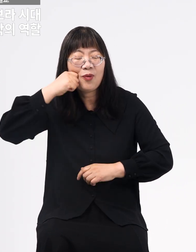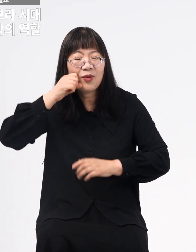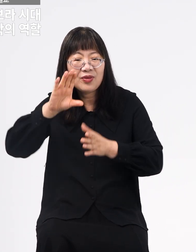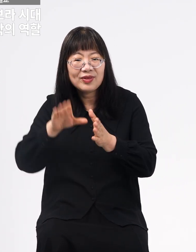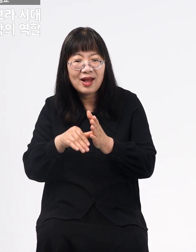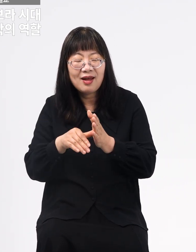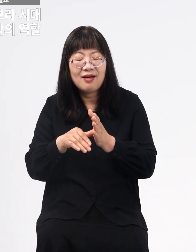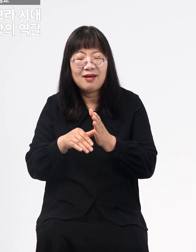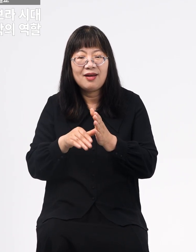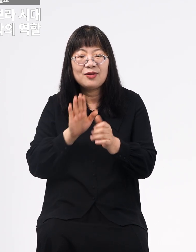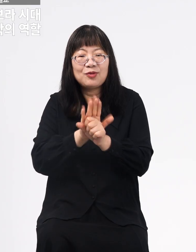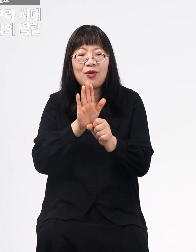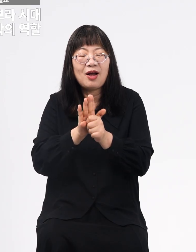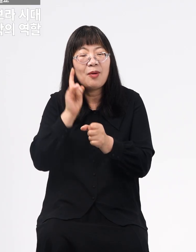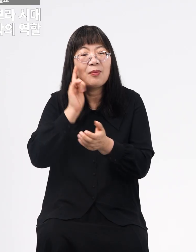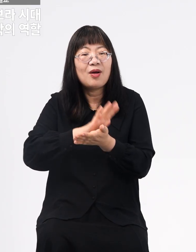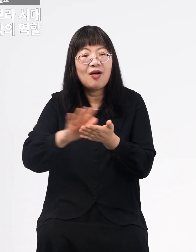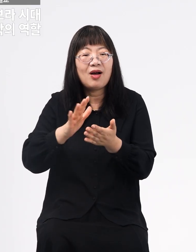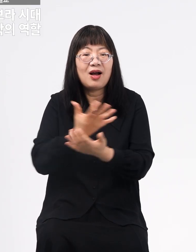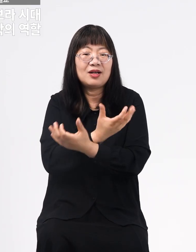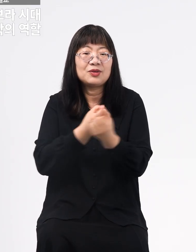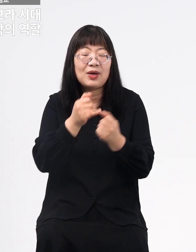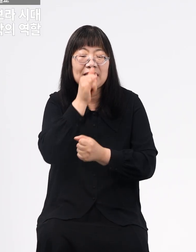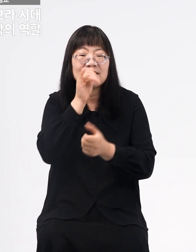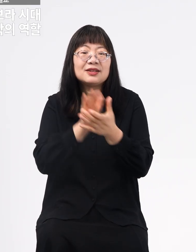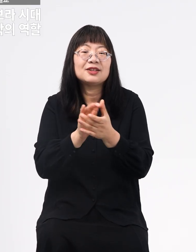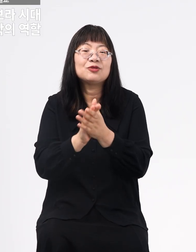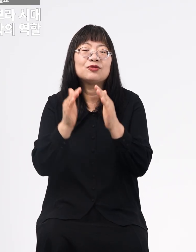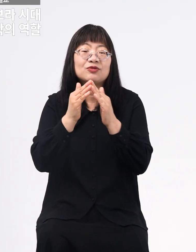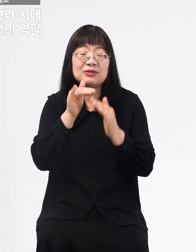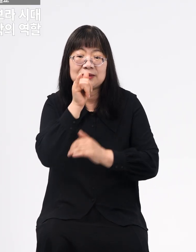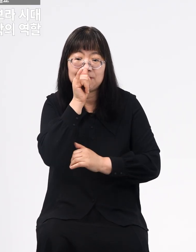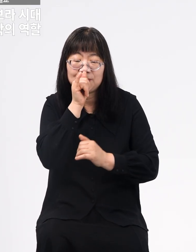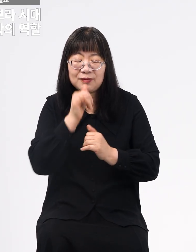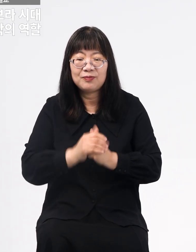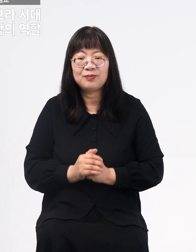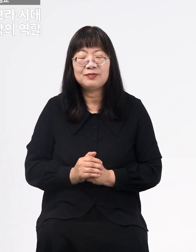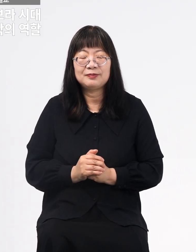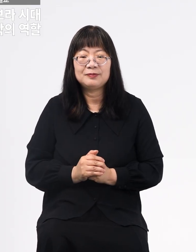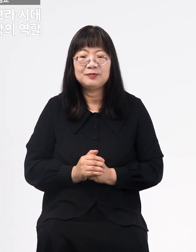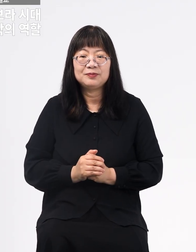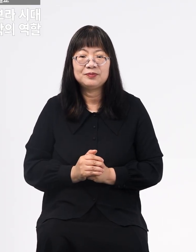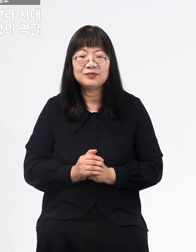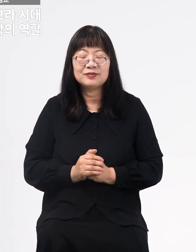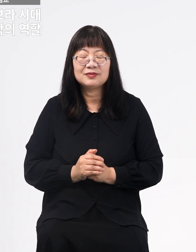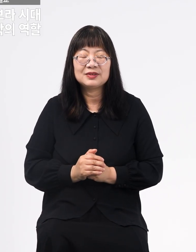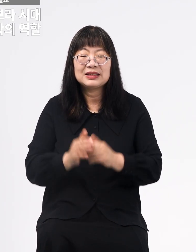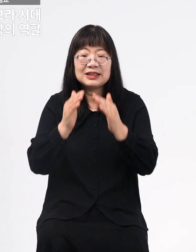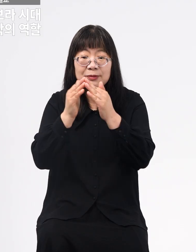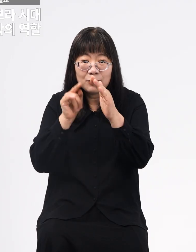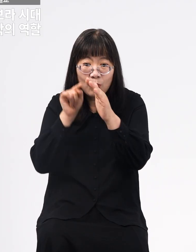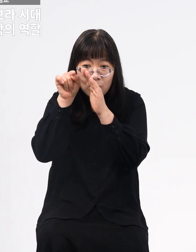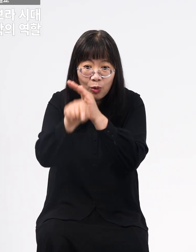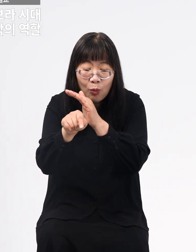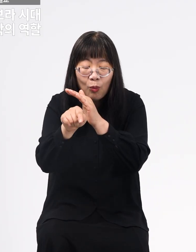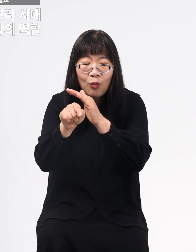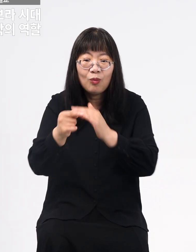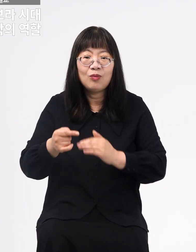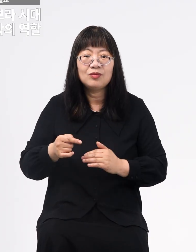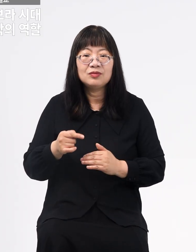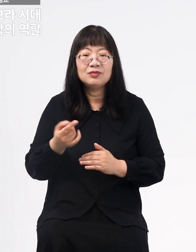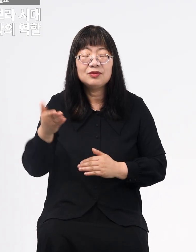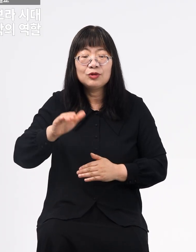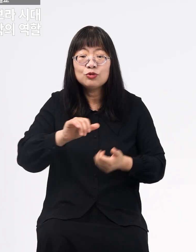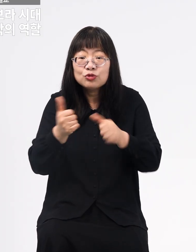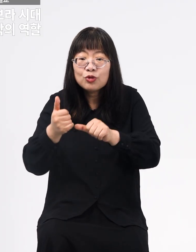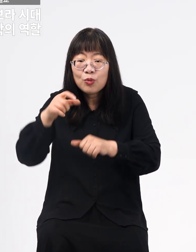도와주기로 평화조약을 맺은 친구 집이 있어요. 글로 쏙 들어갑니다. 근데 어디서